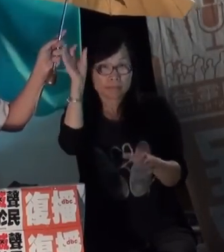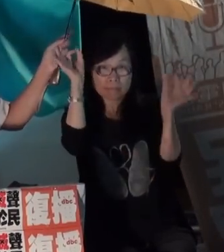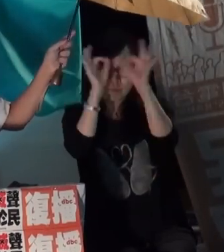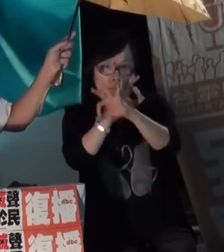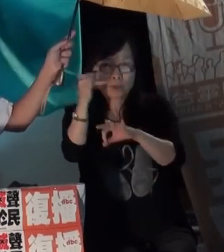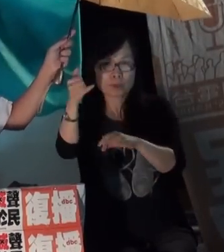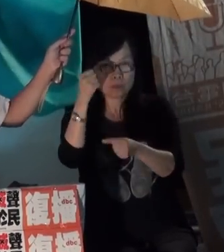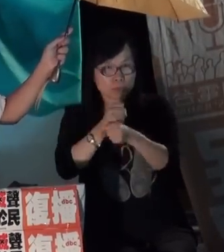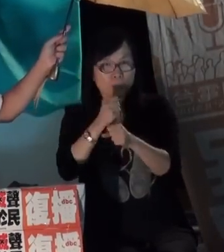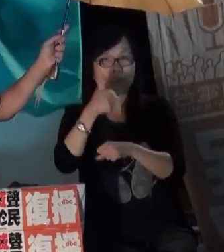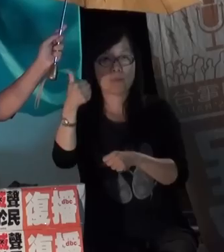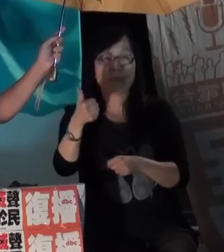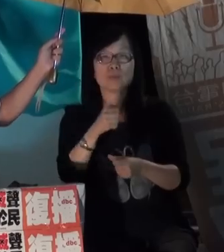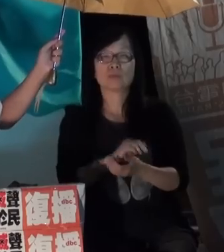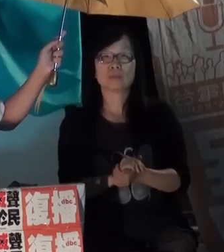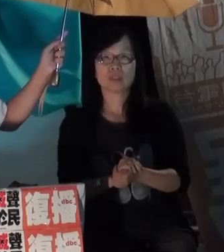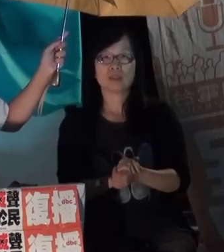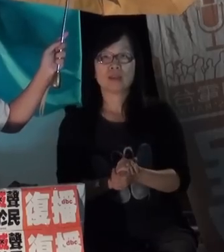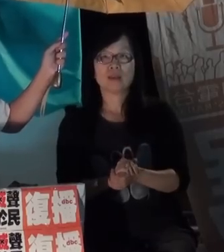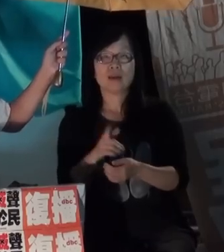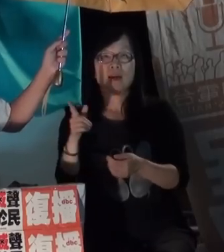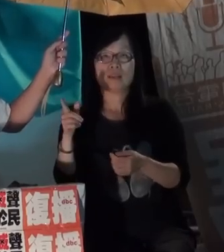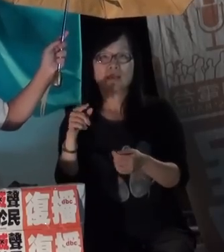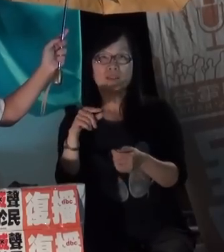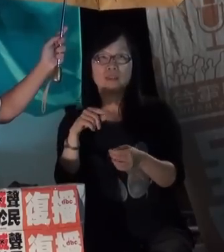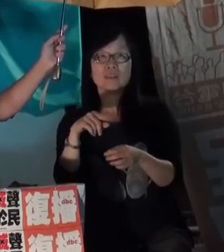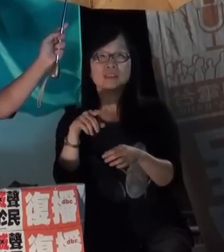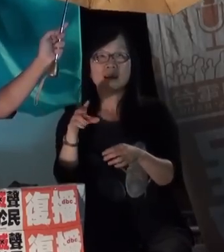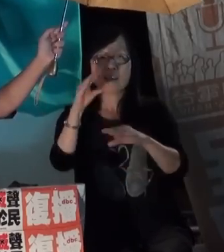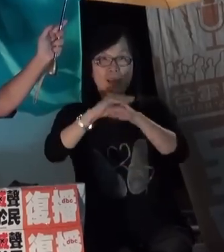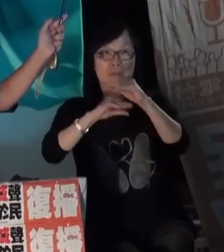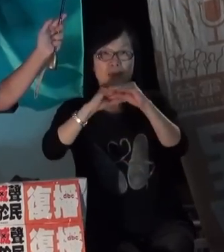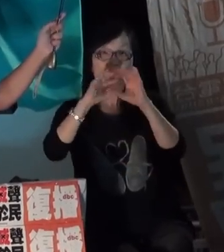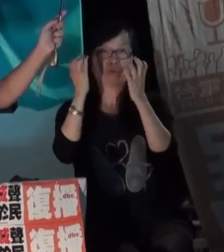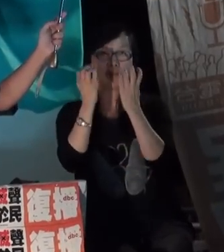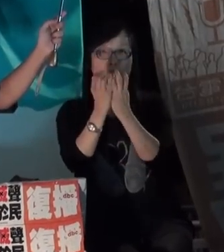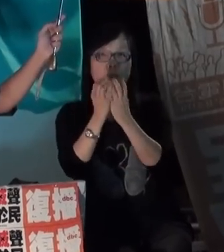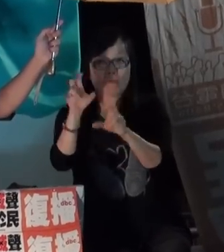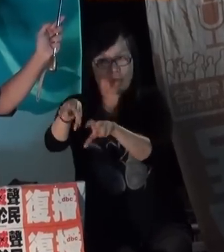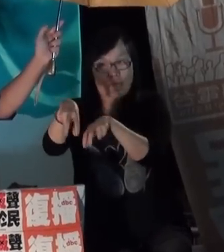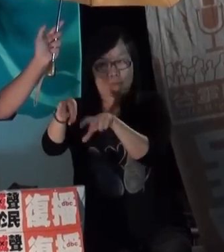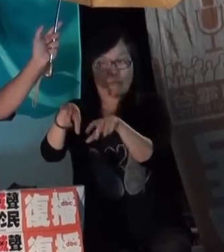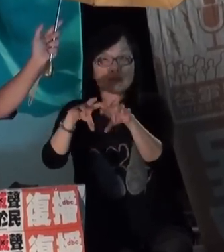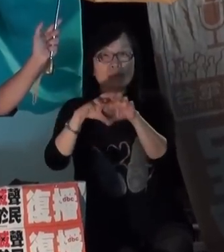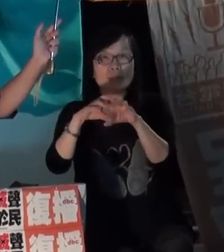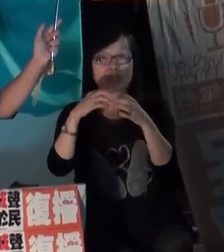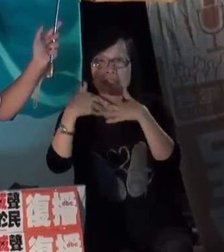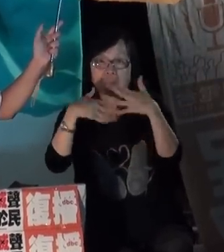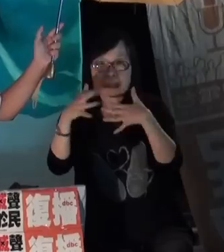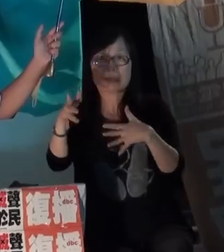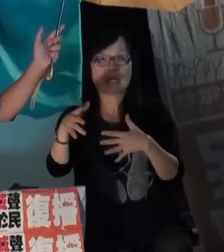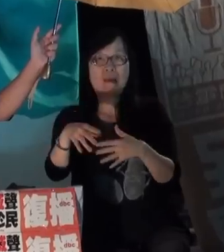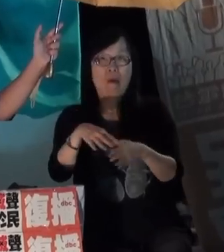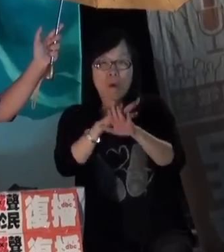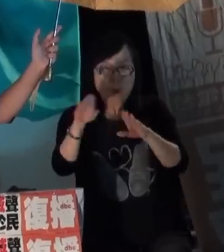佬！ 唔係嗰個泳灘咧，完全係呢一個民建聯同鄉事派嘅揾錢工程。 嗰個泳灘得嗰200米嘅